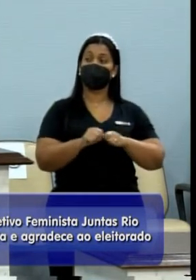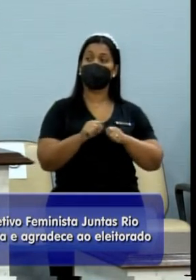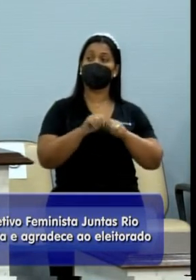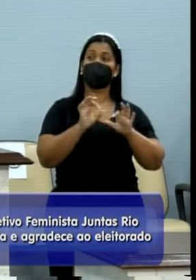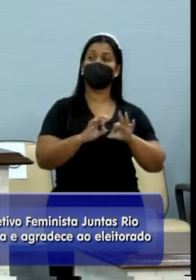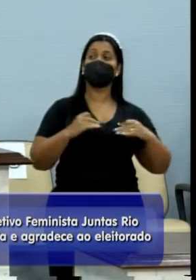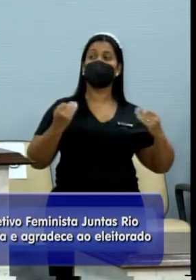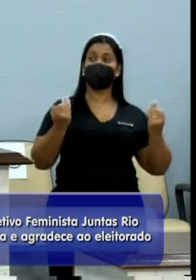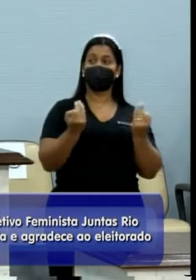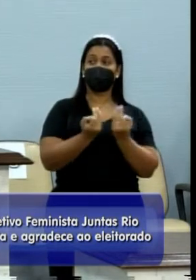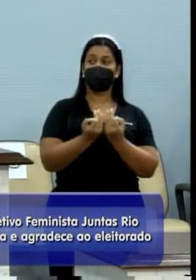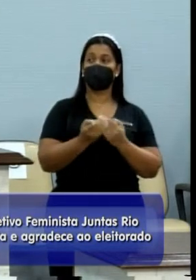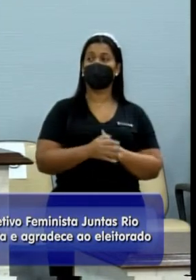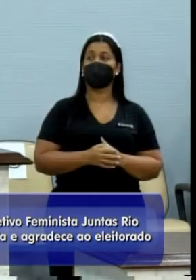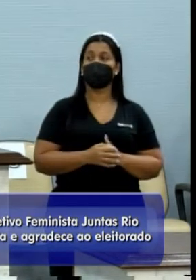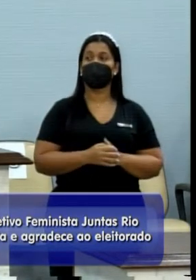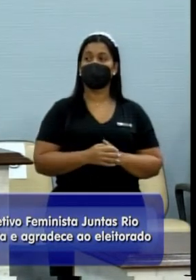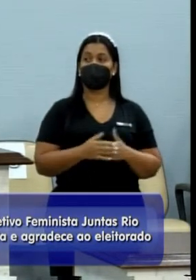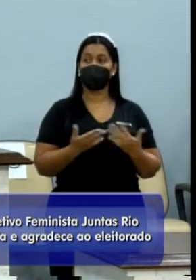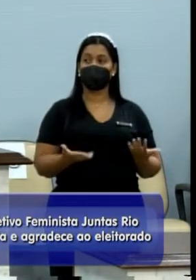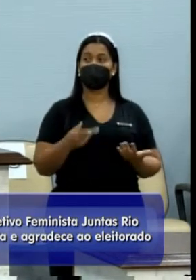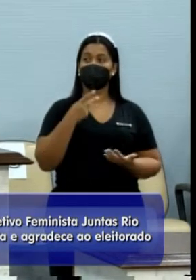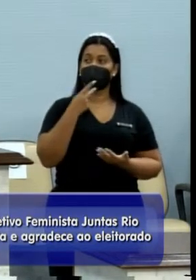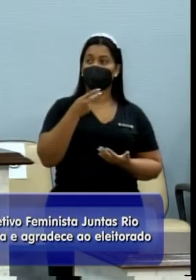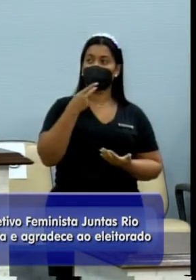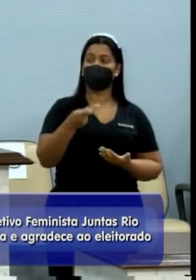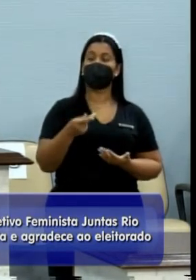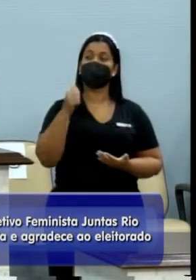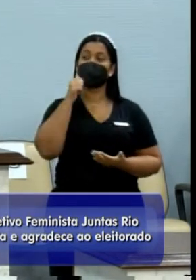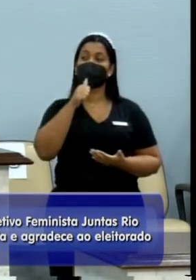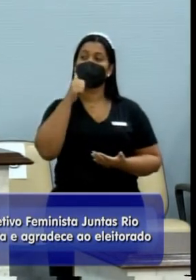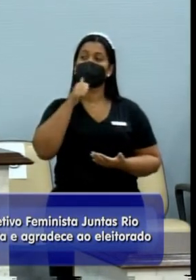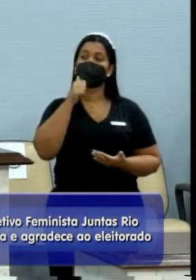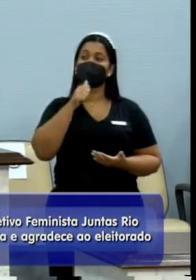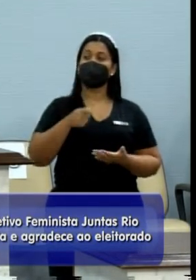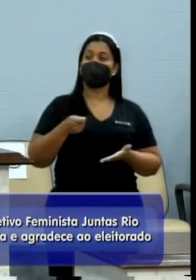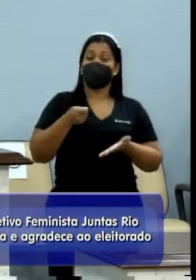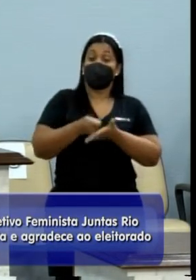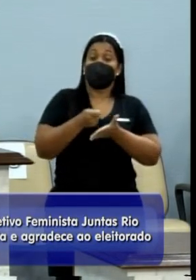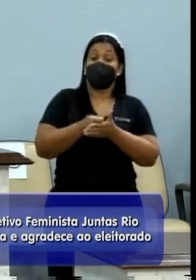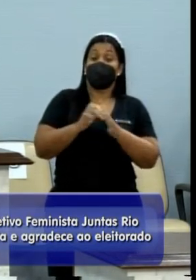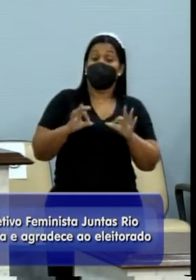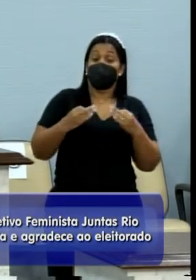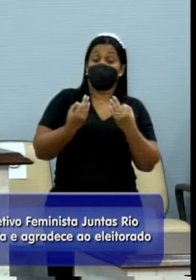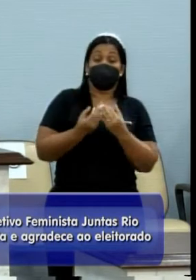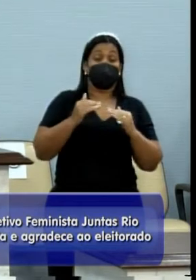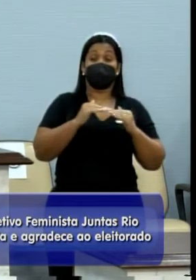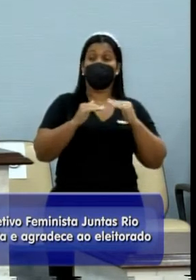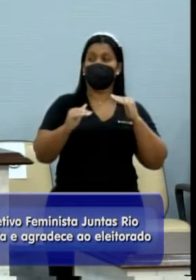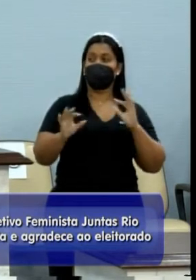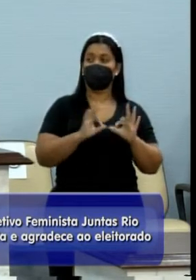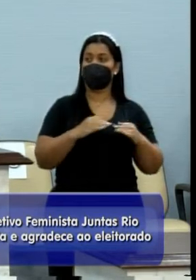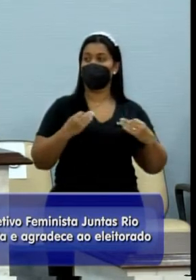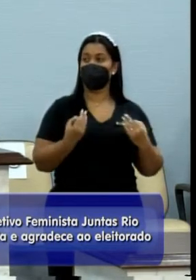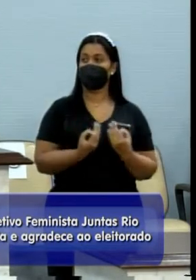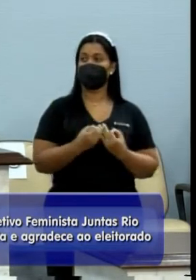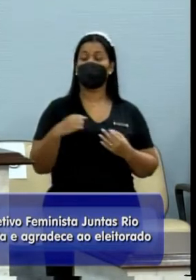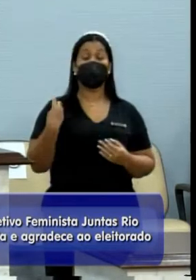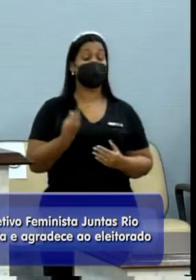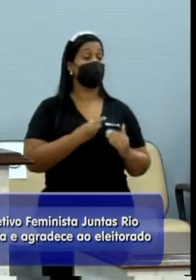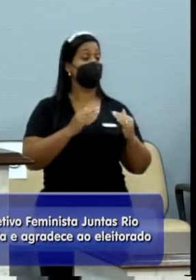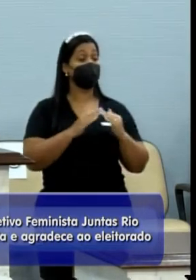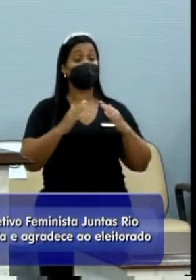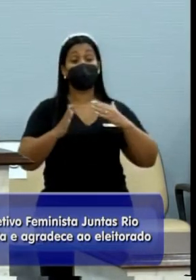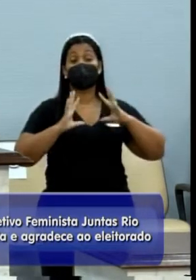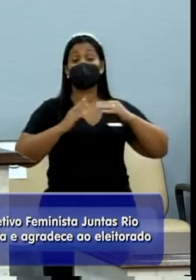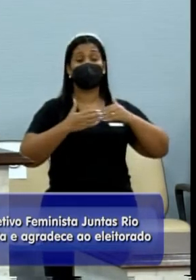família. Que, olha só, dizem tanto que as feministas são contra a família. Na verdade, a gente é a favor de todo e qualquer tipo de família